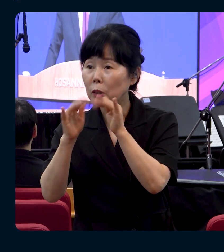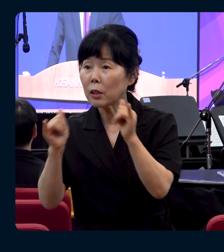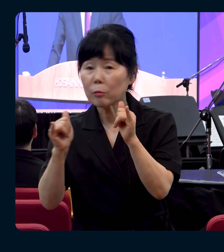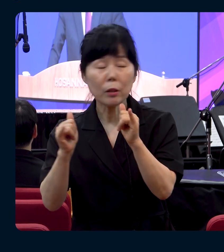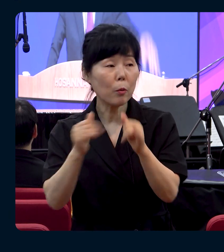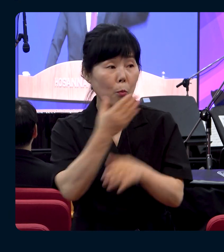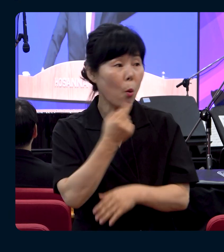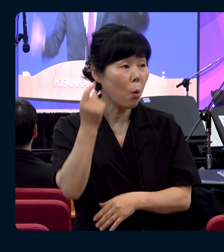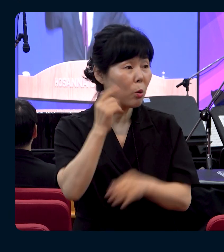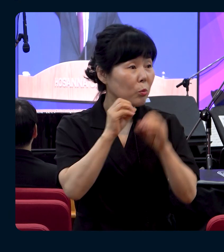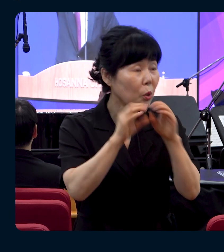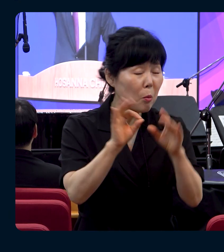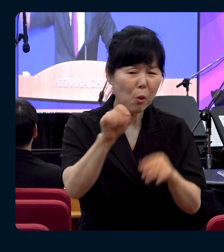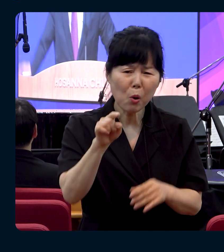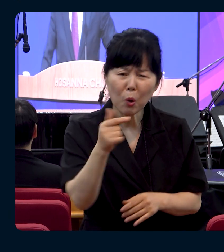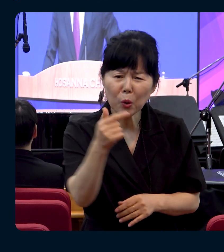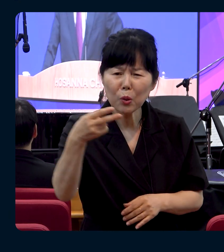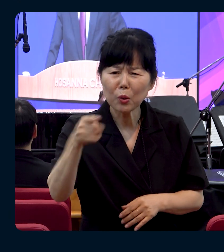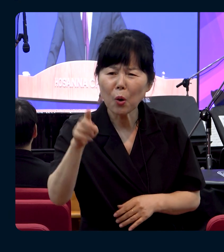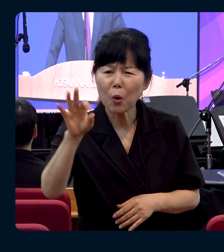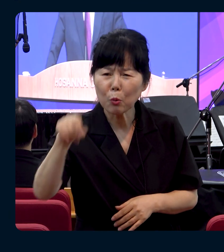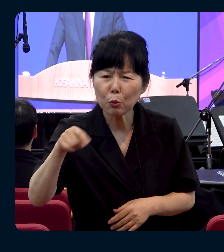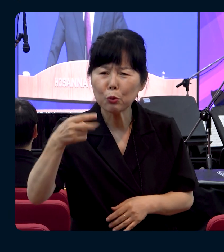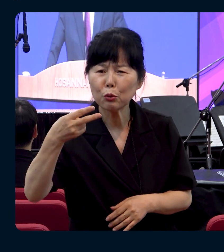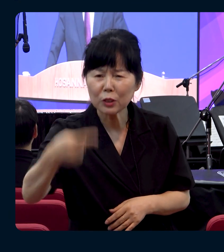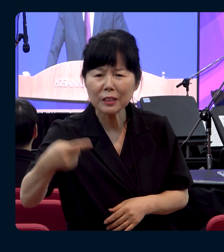아니에요. 뭐 언더우드 아펜셀러 무슨